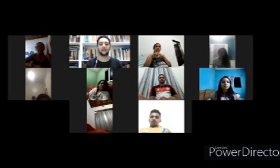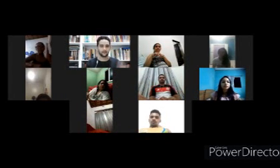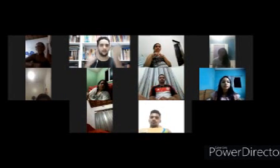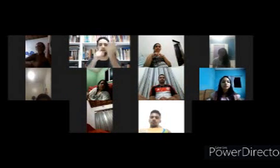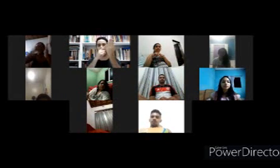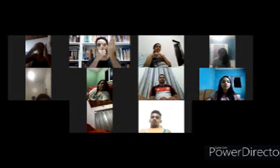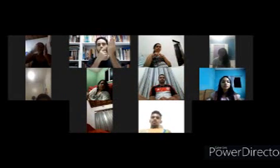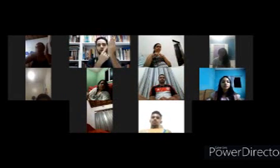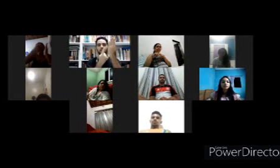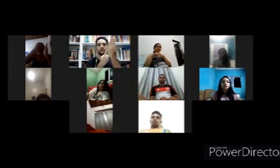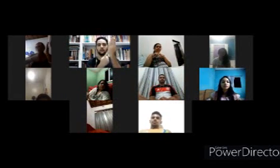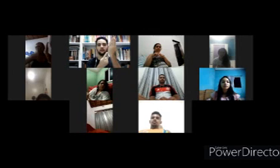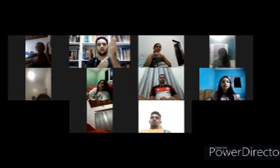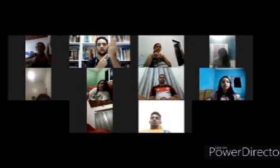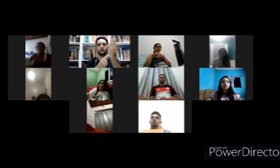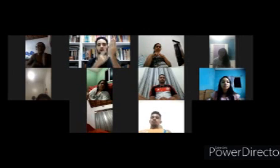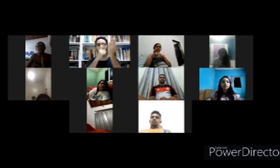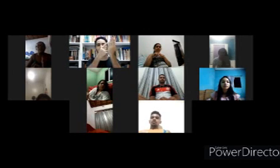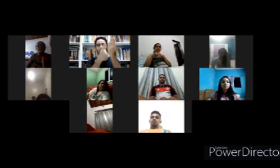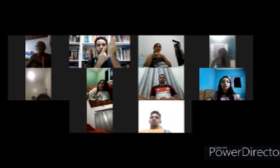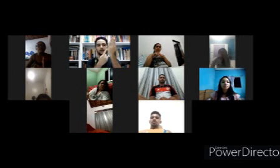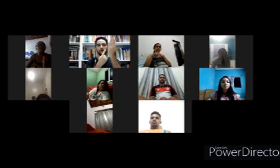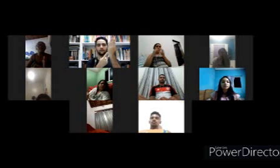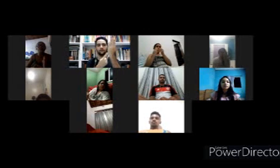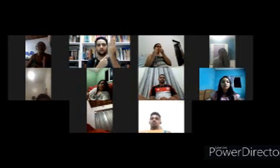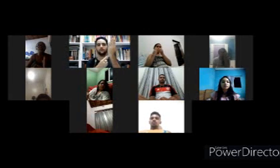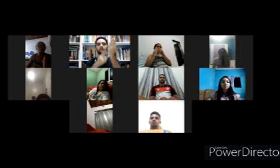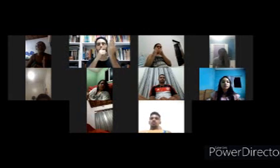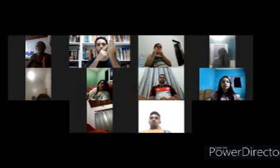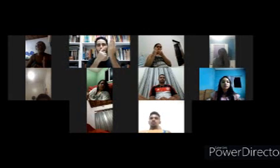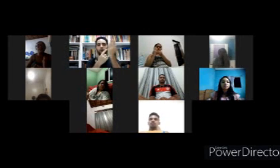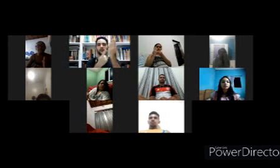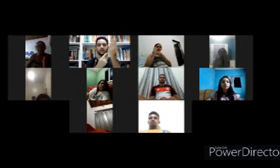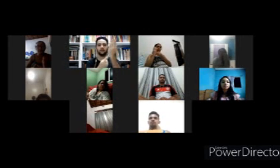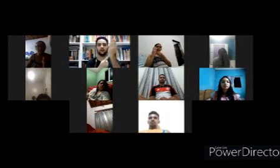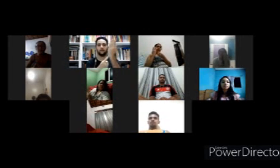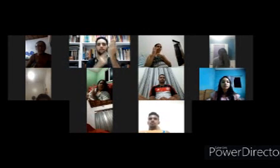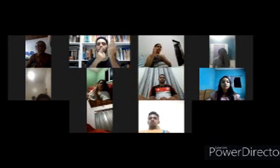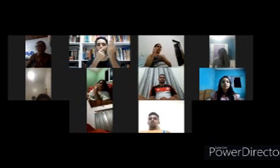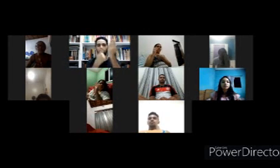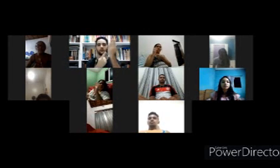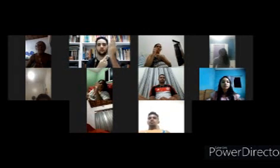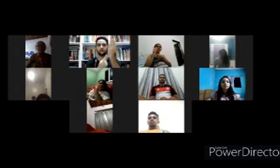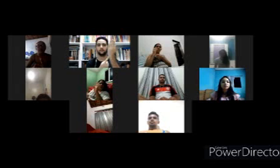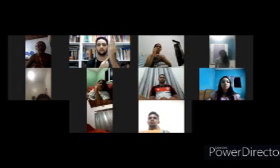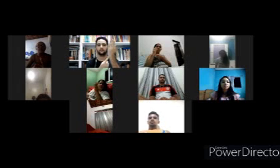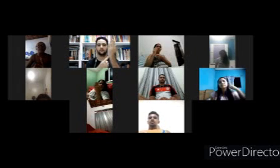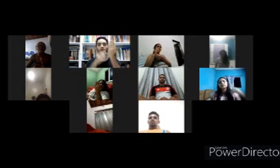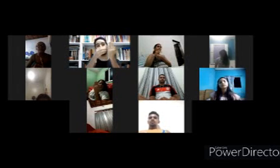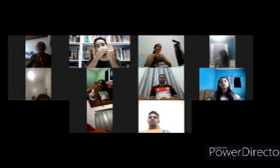Tá, sim. Mão e como Pode se ser fosse o espiral. assim, não é? Isso. Pode também ser também. Ser? Pode. Eu acho mais